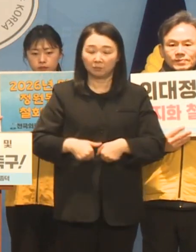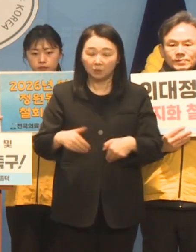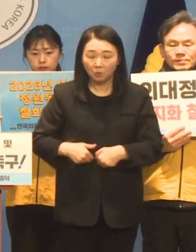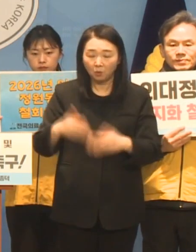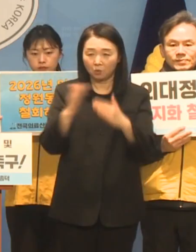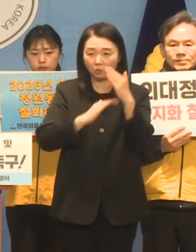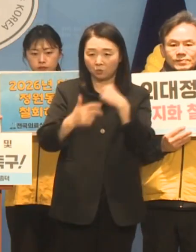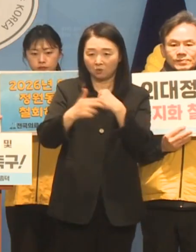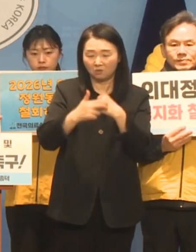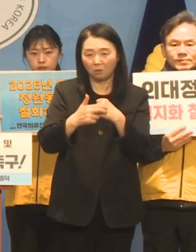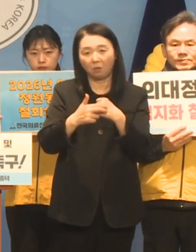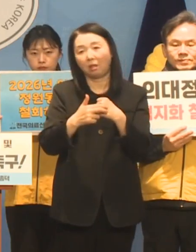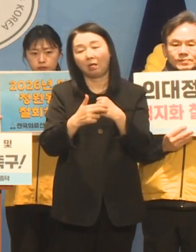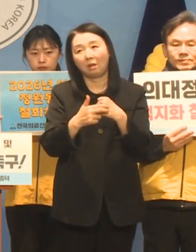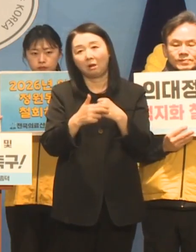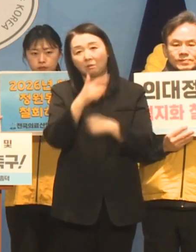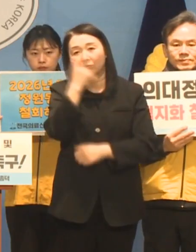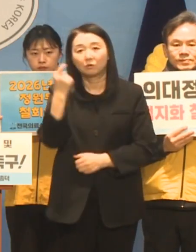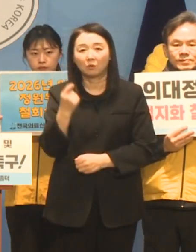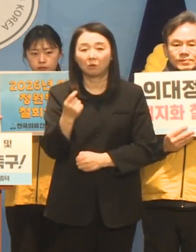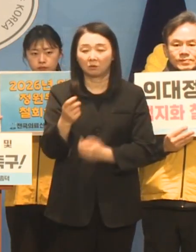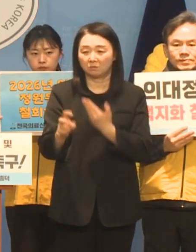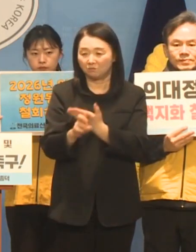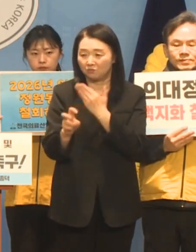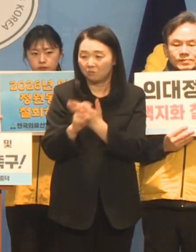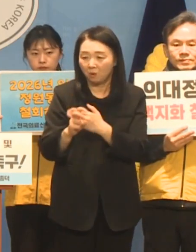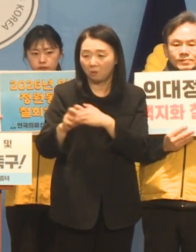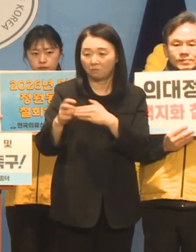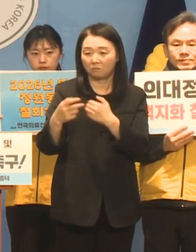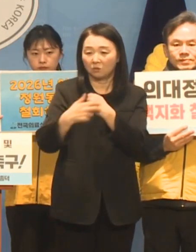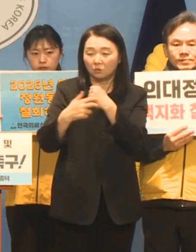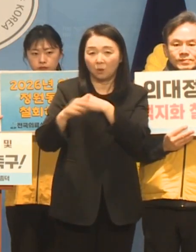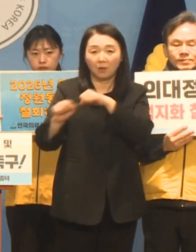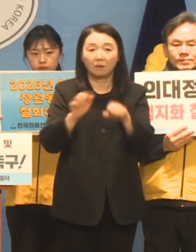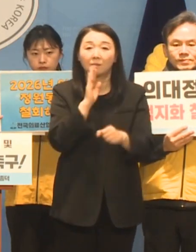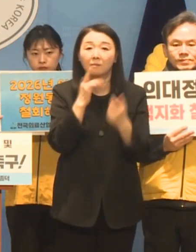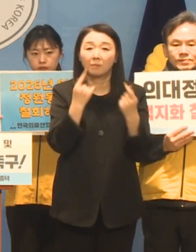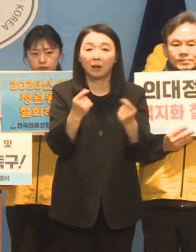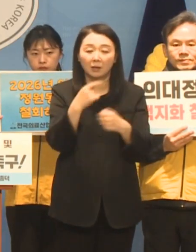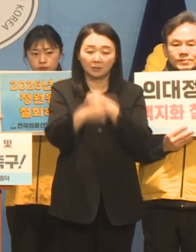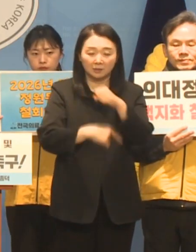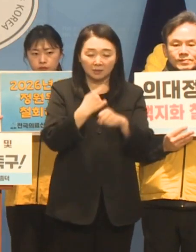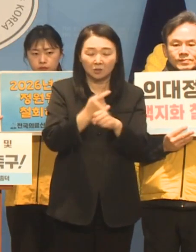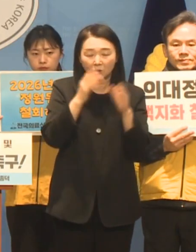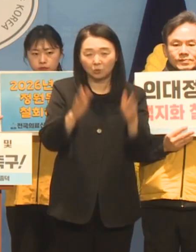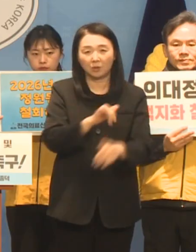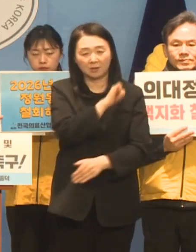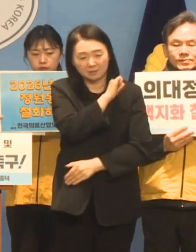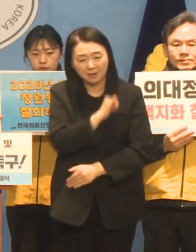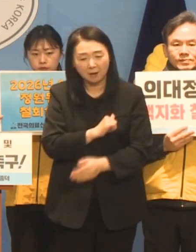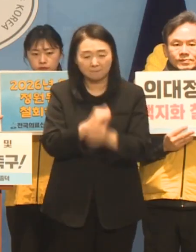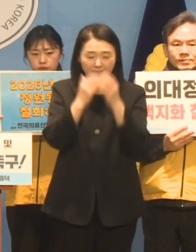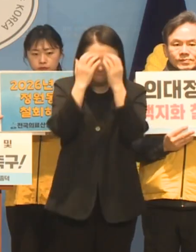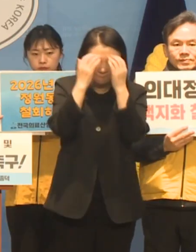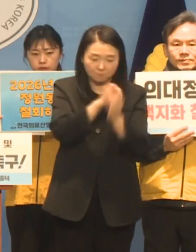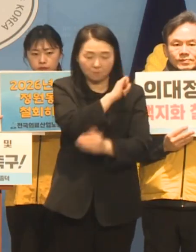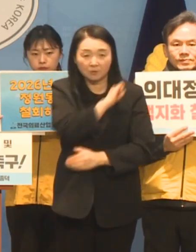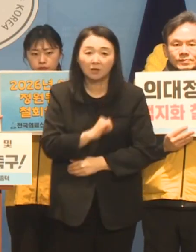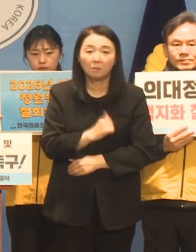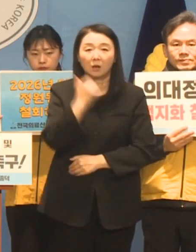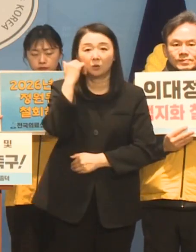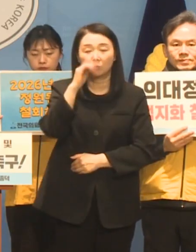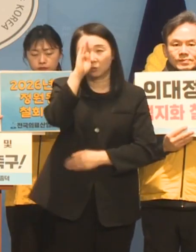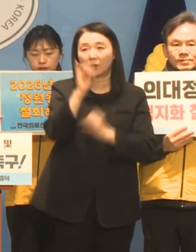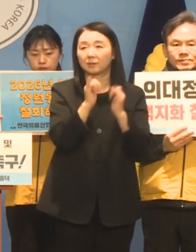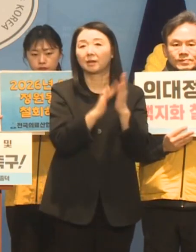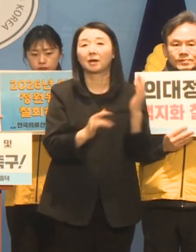공공의료가 무너지고 불법 의료가 버젓이 행해지고 있음에도 지난 1년을 참고 견딘 건 환자와